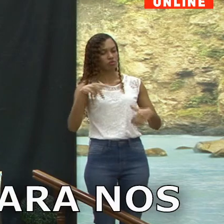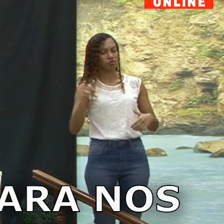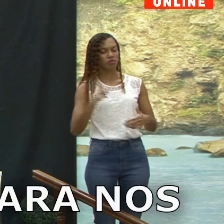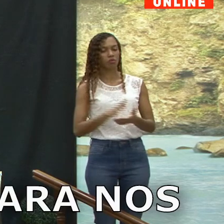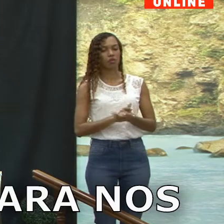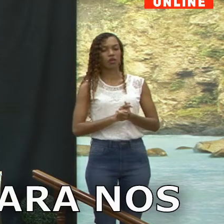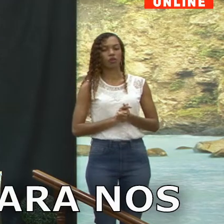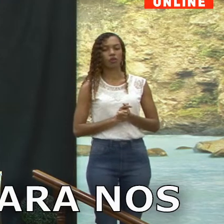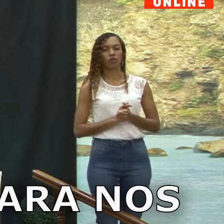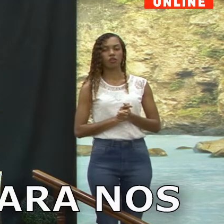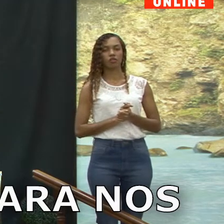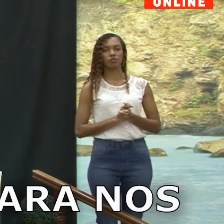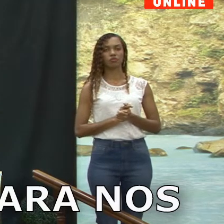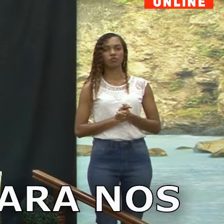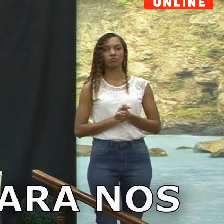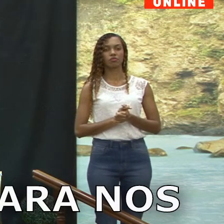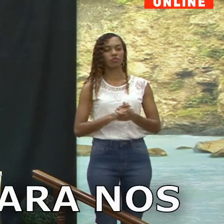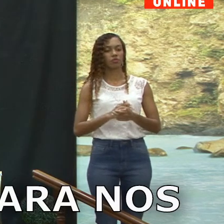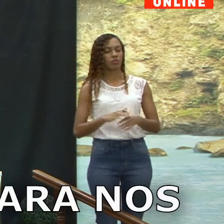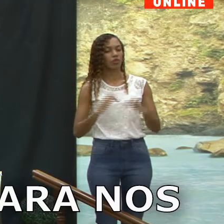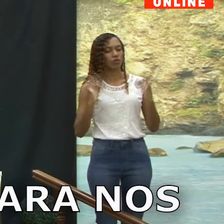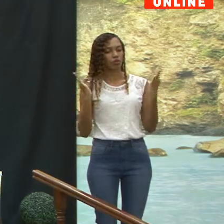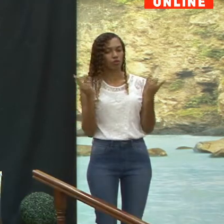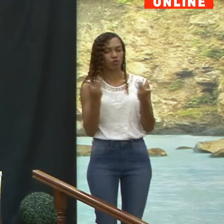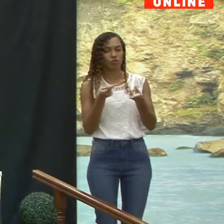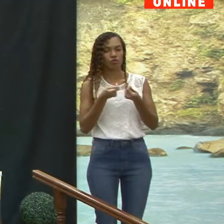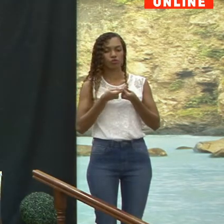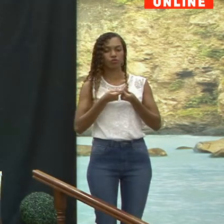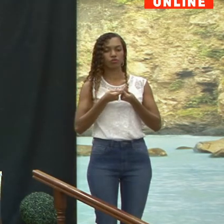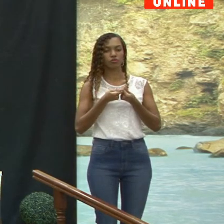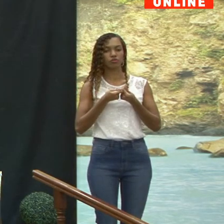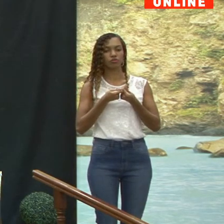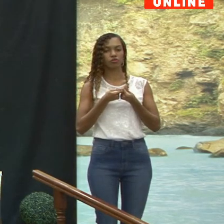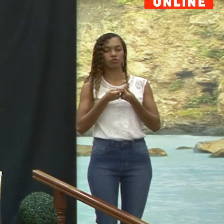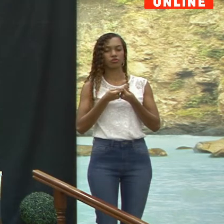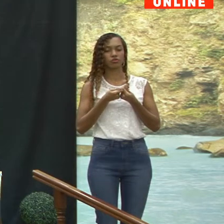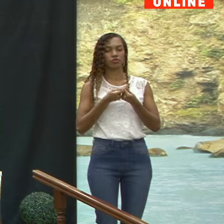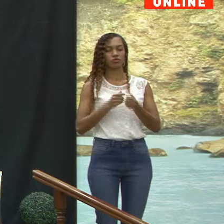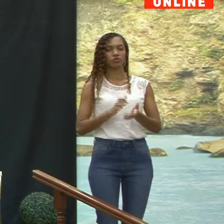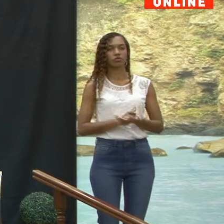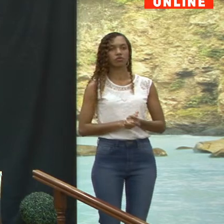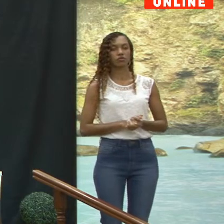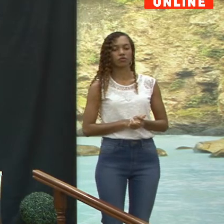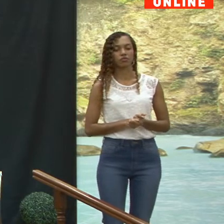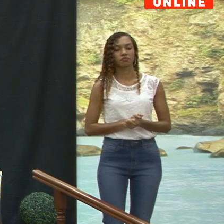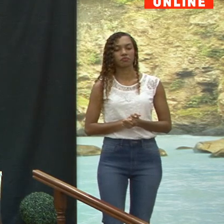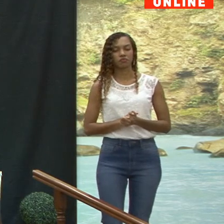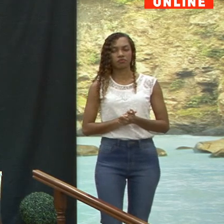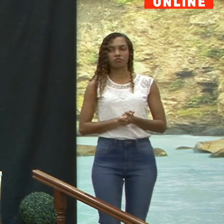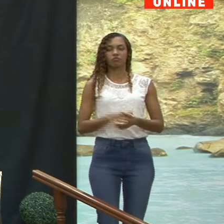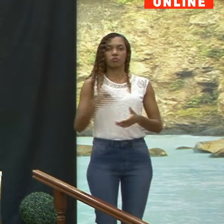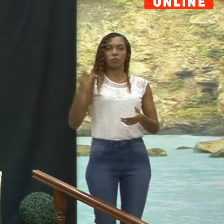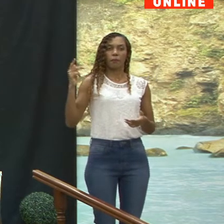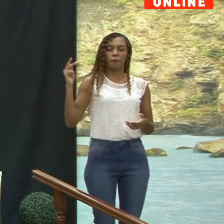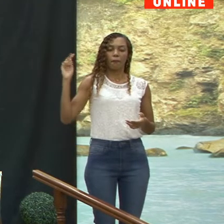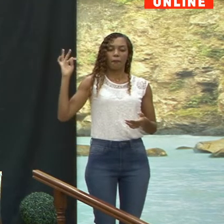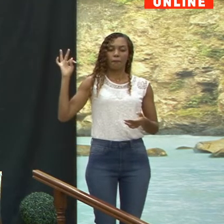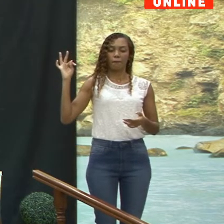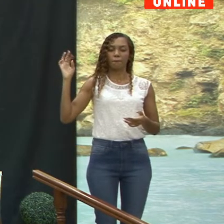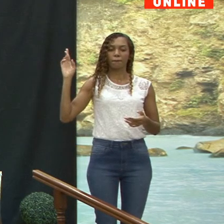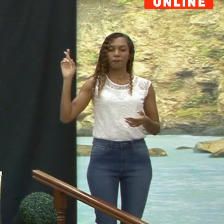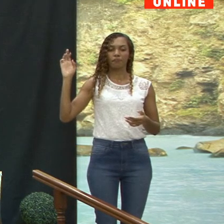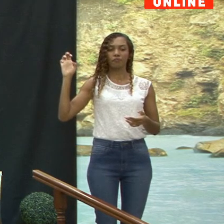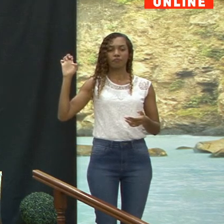um treinamento exaustivo. E não permita que esse treinamento que você está passando